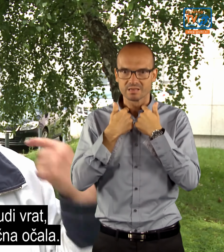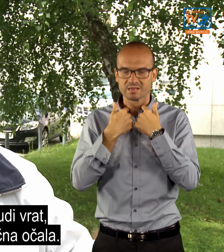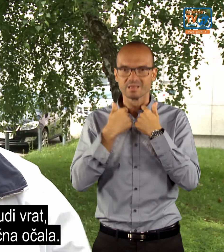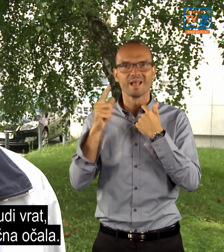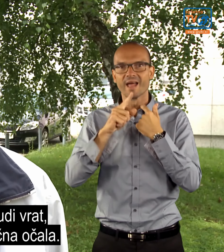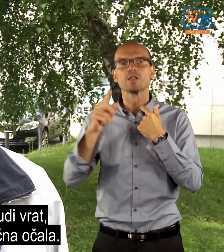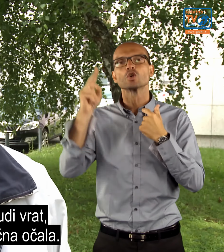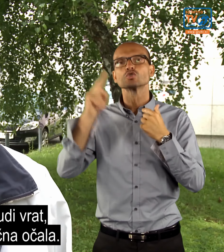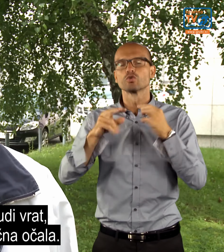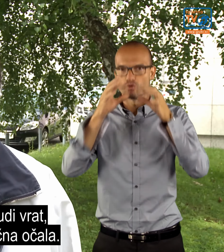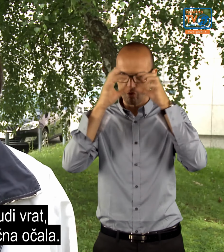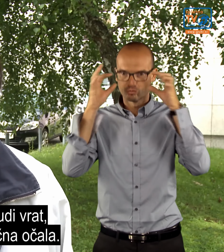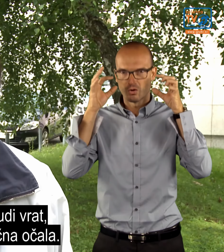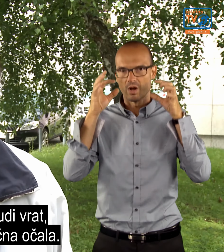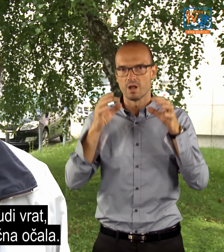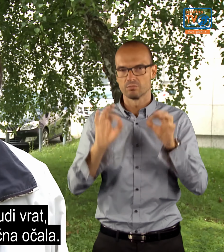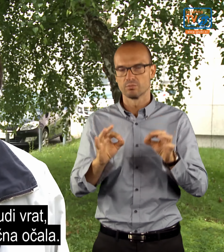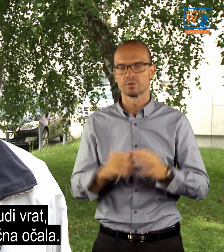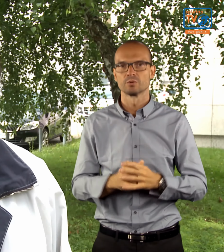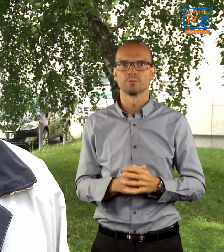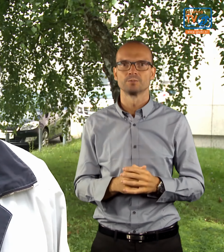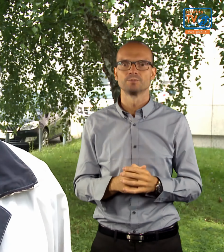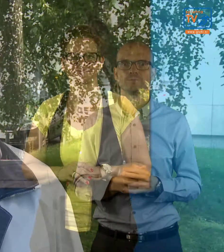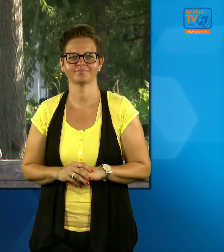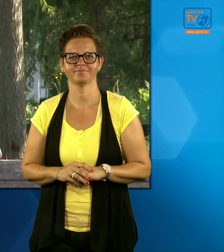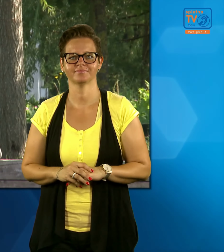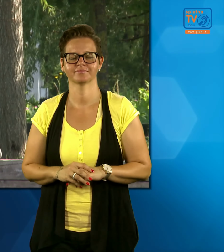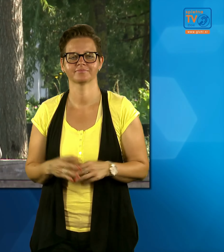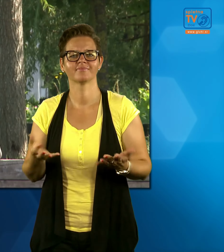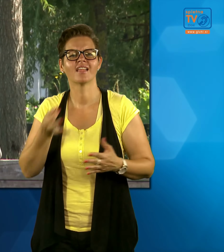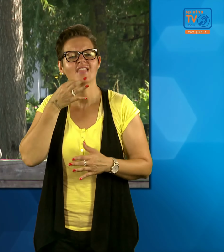vrat in pa sončno očala. Ne?